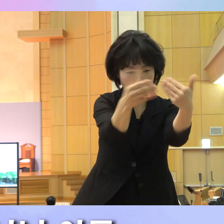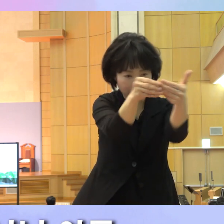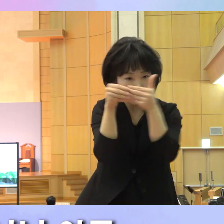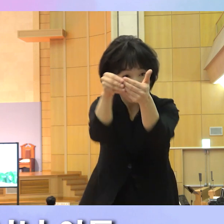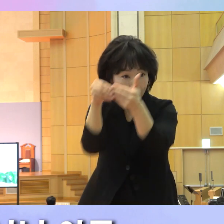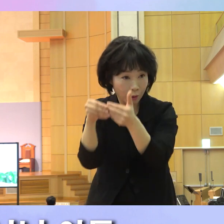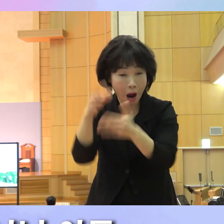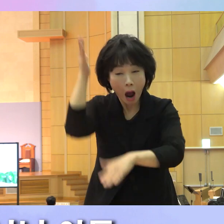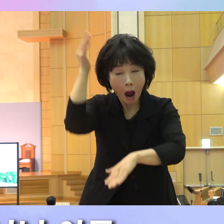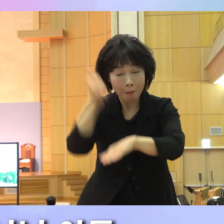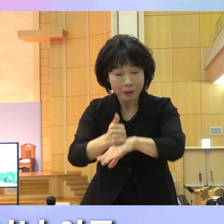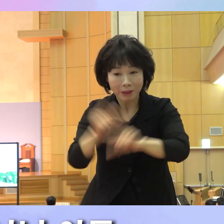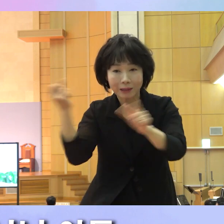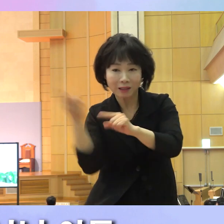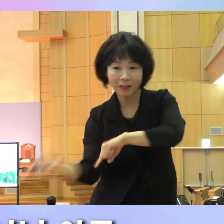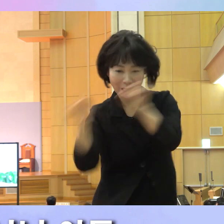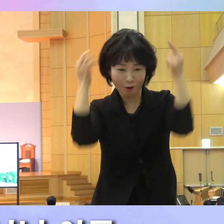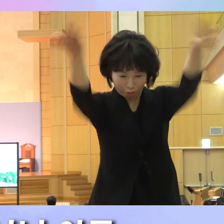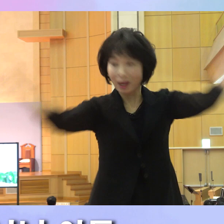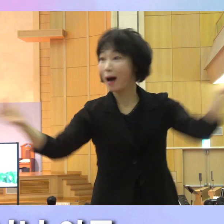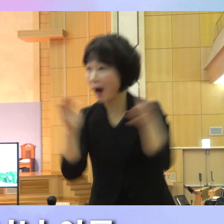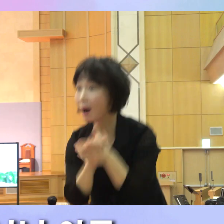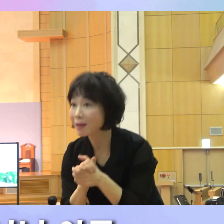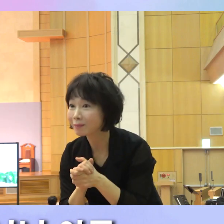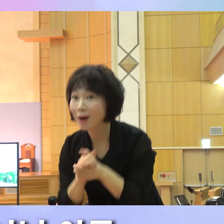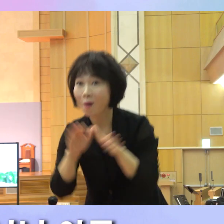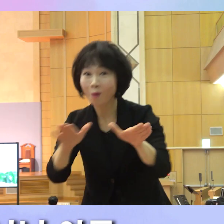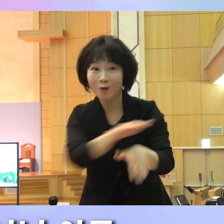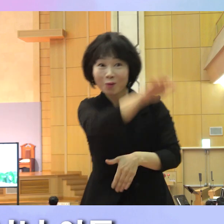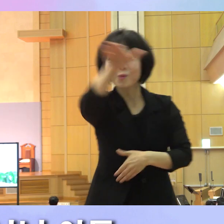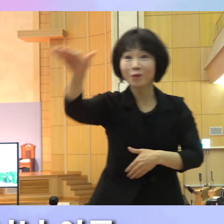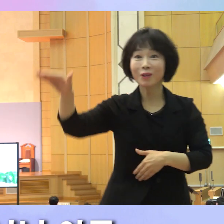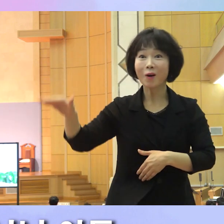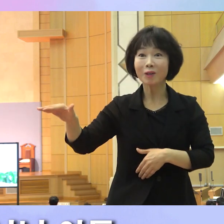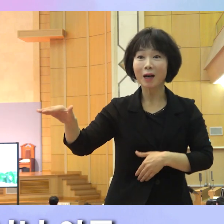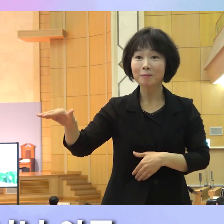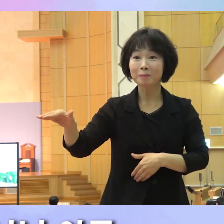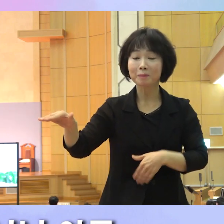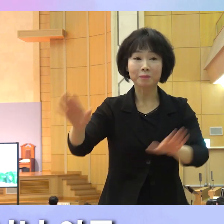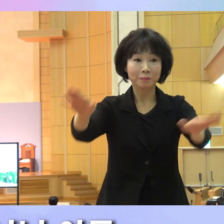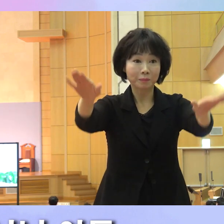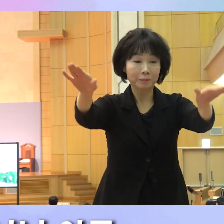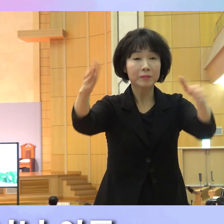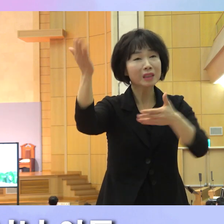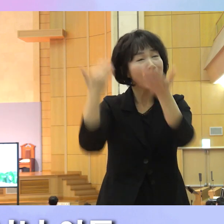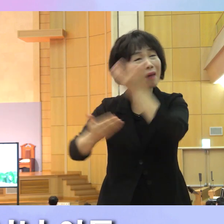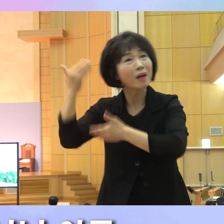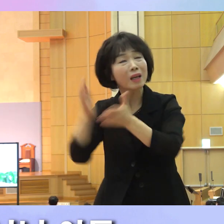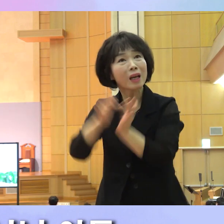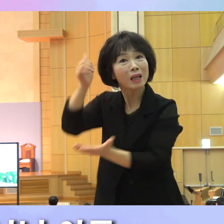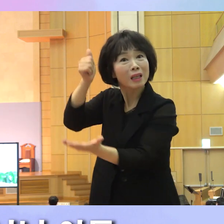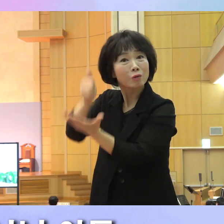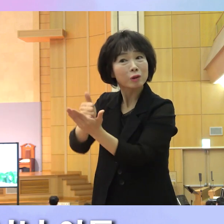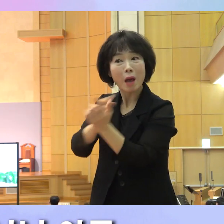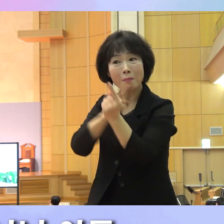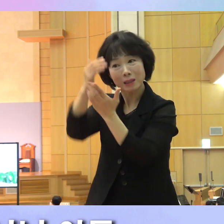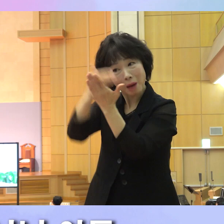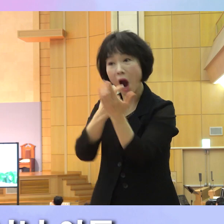살리시리라. 할렐루야. 오늘 우리는 예수님 당시에도 이렇게